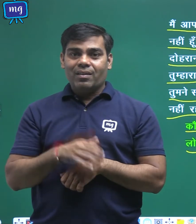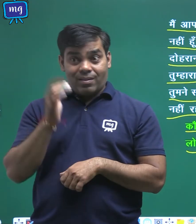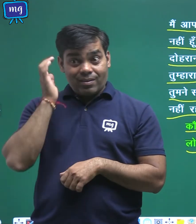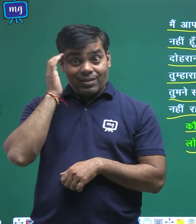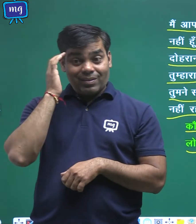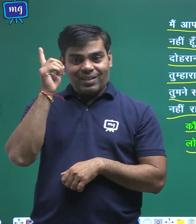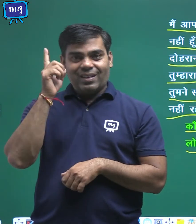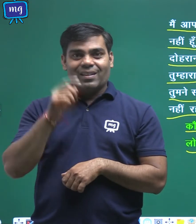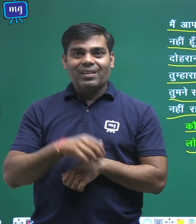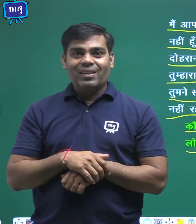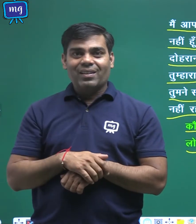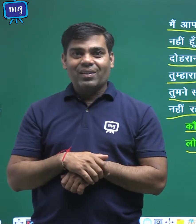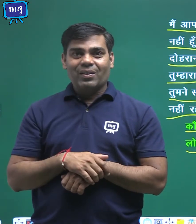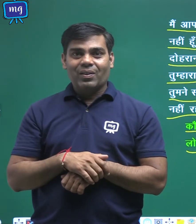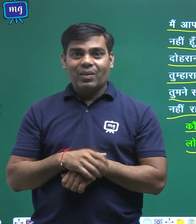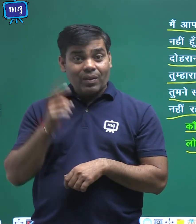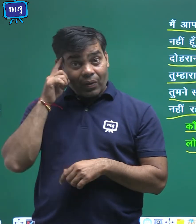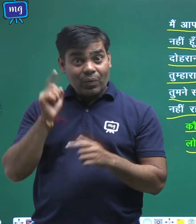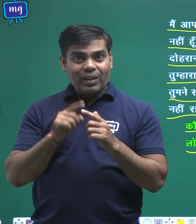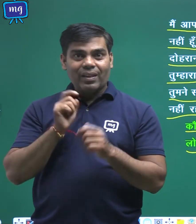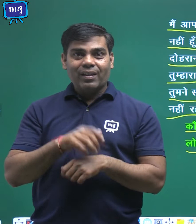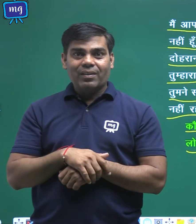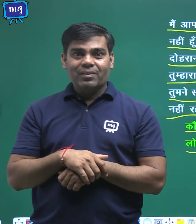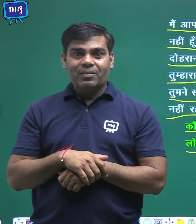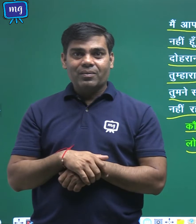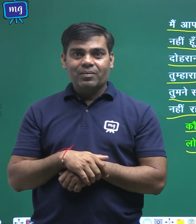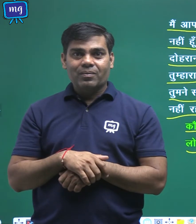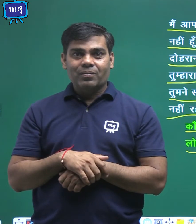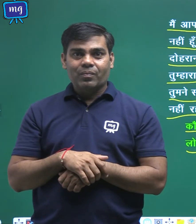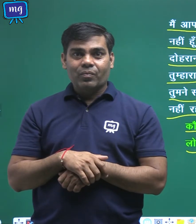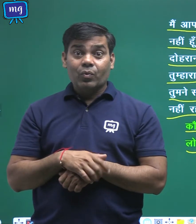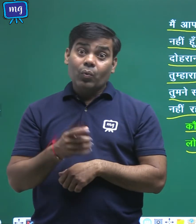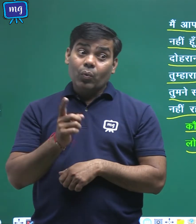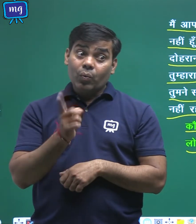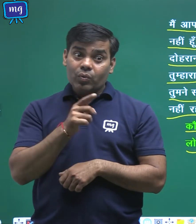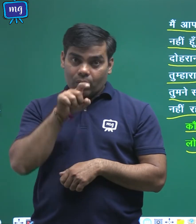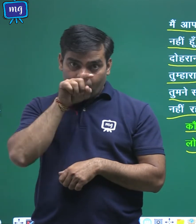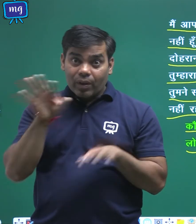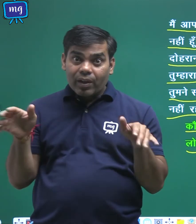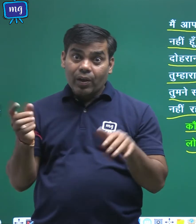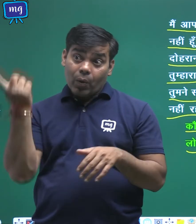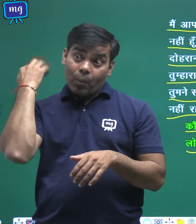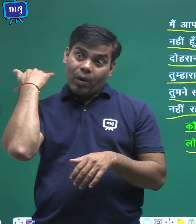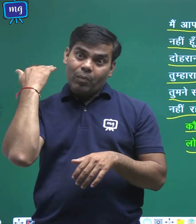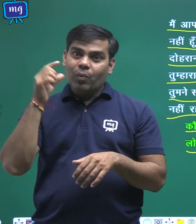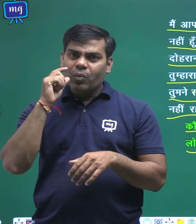समझदार है, क्योंकि उसके पुरखों ने भी